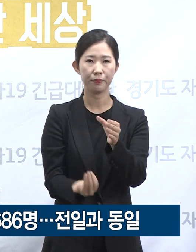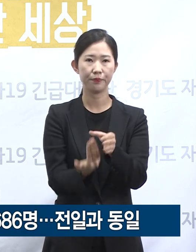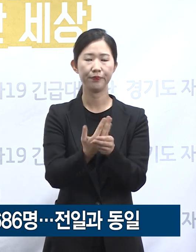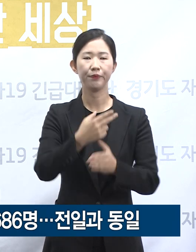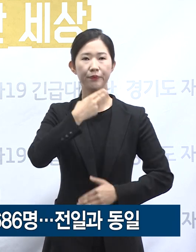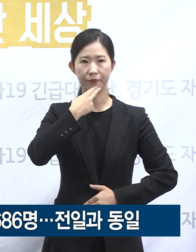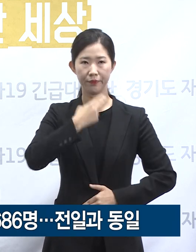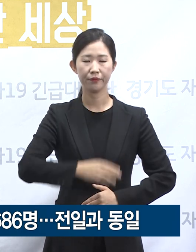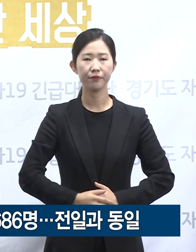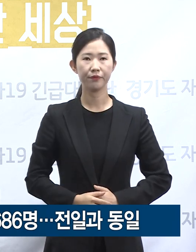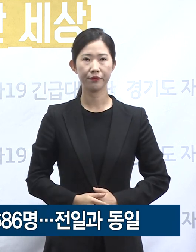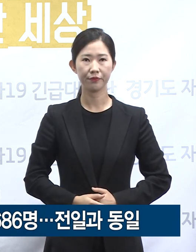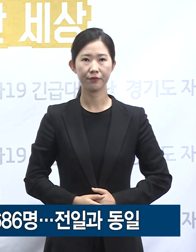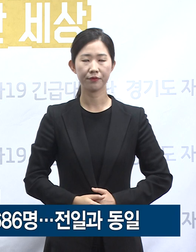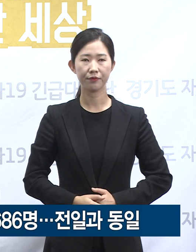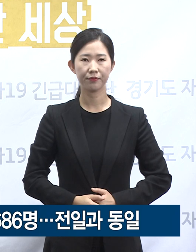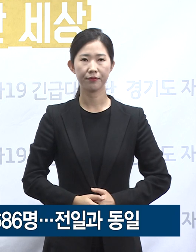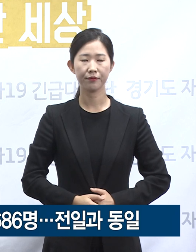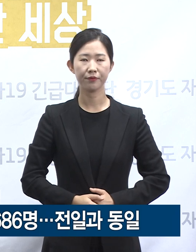않았습니다.